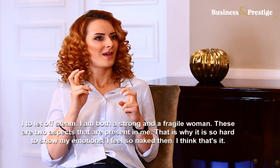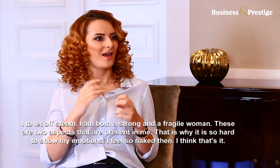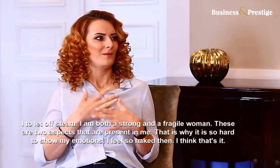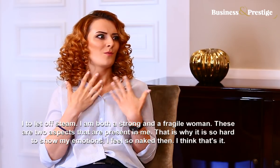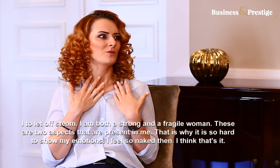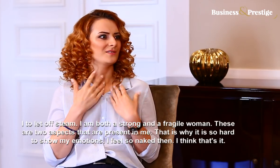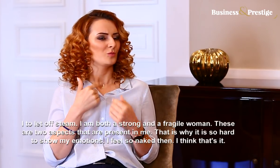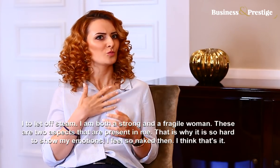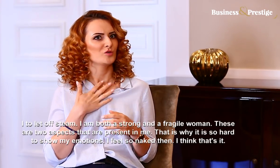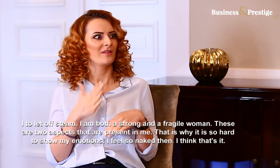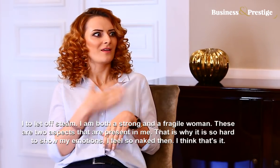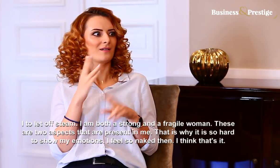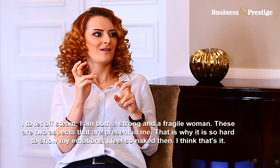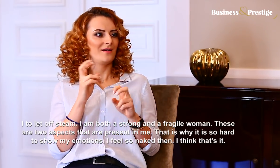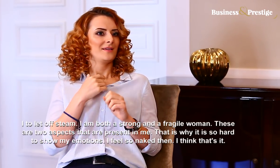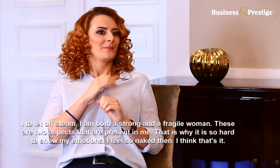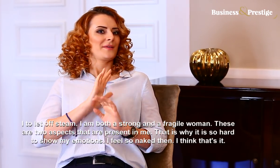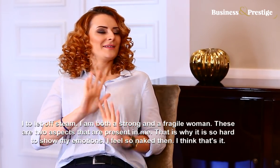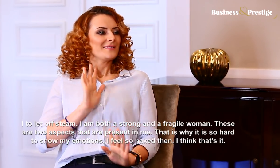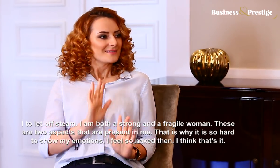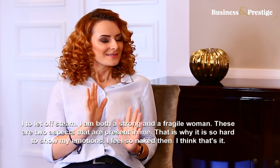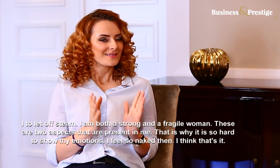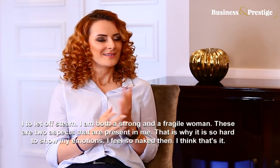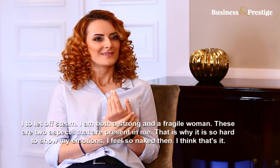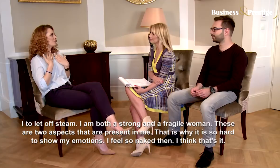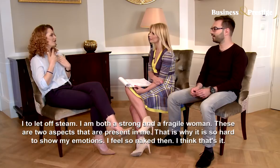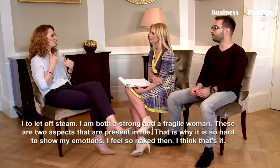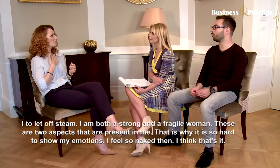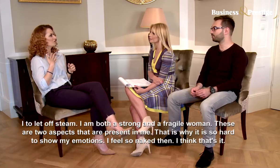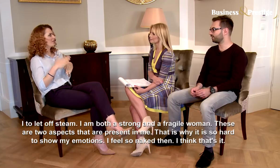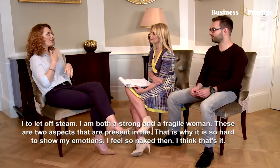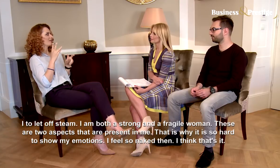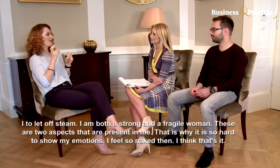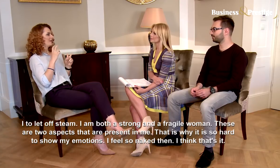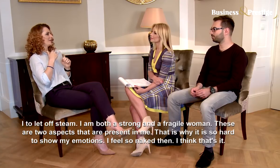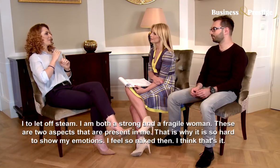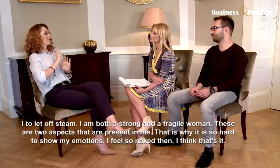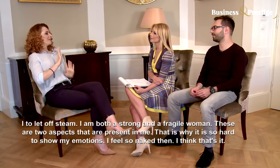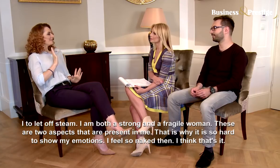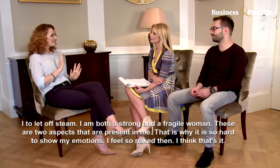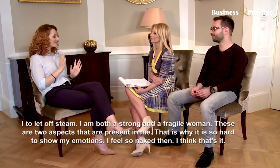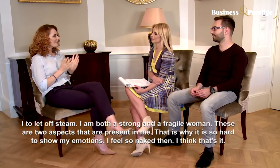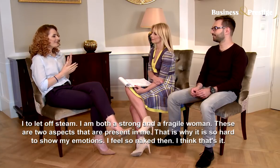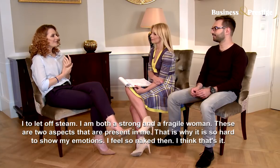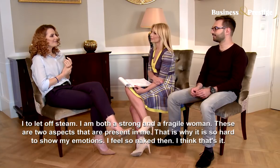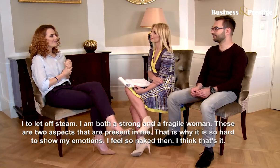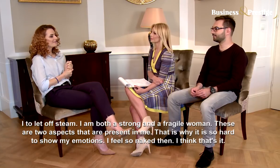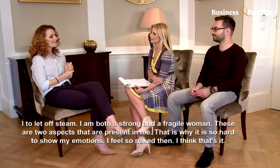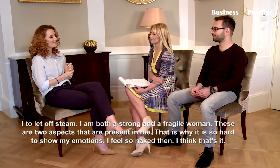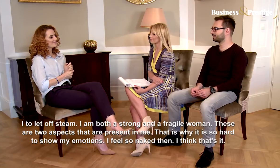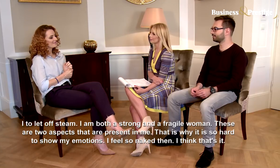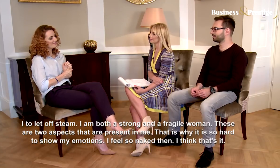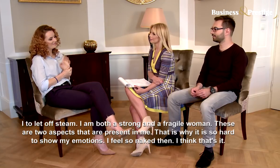czasami trudno mi jakby zrzucić to się, pokazać jakby emocje. Czuję się wtedy naga.